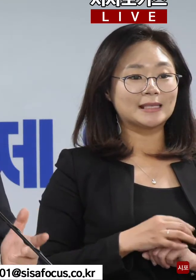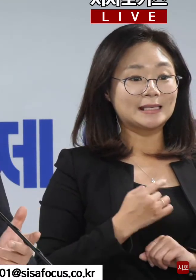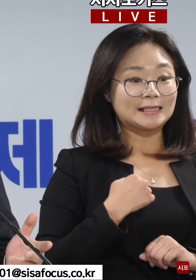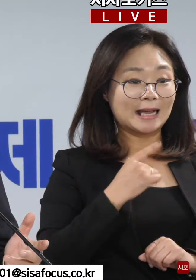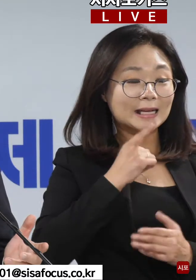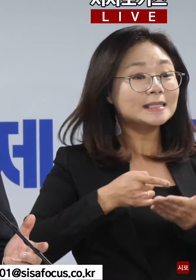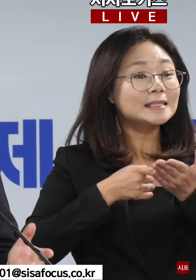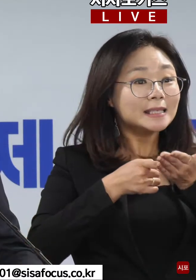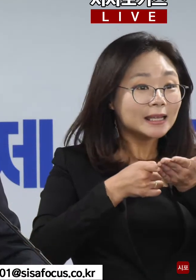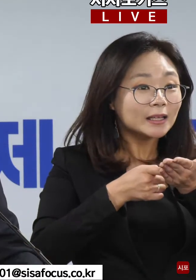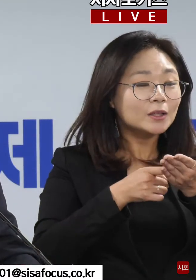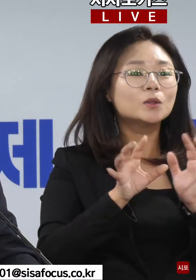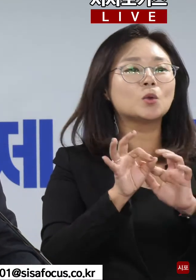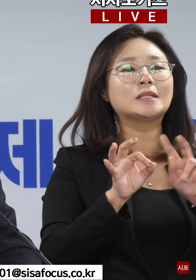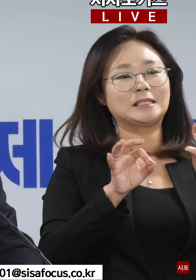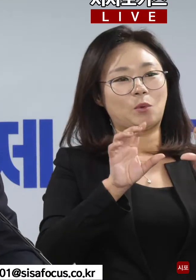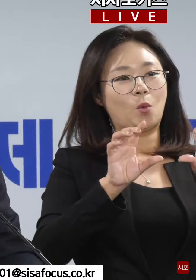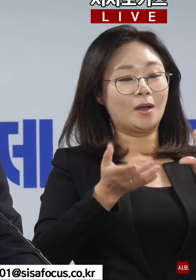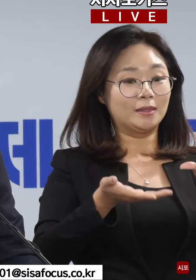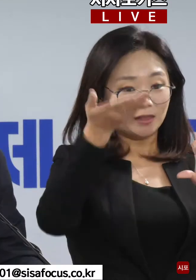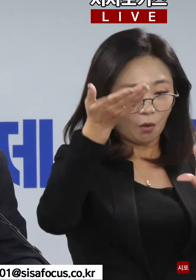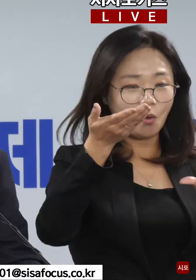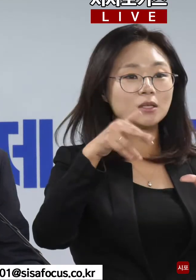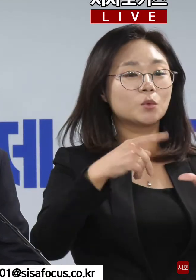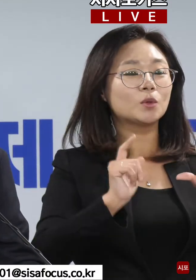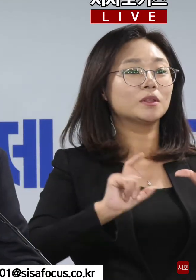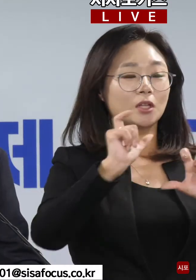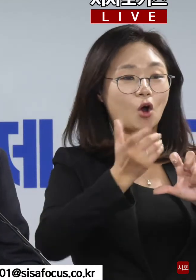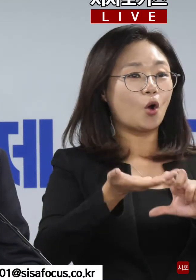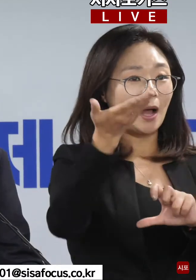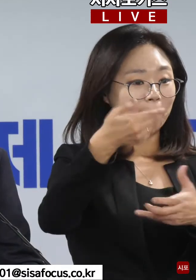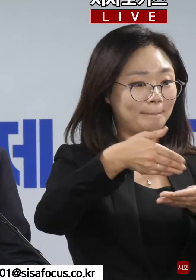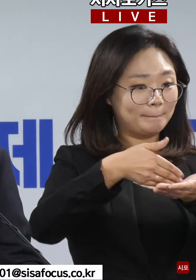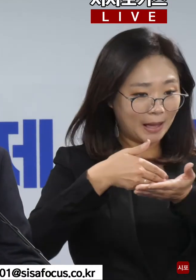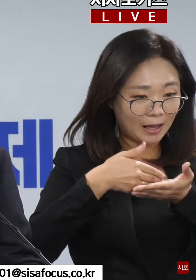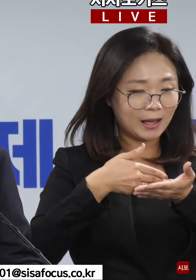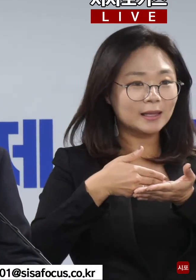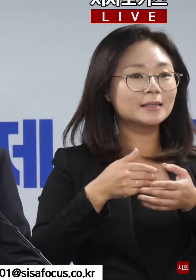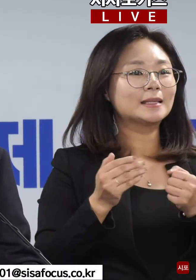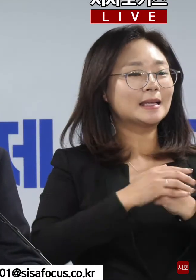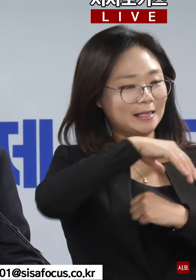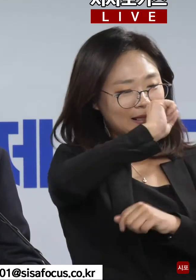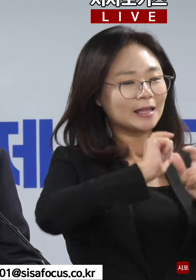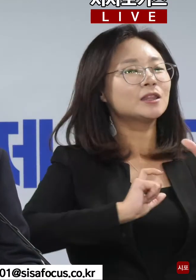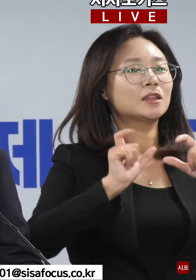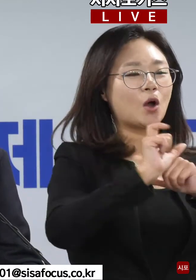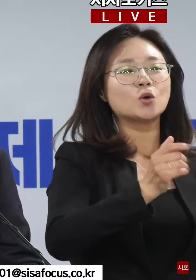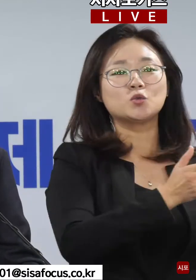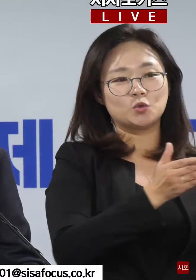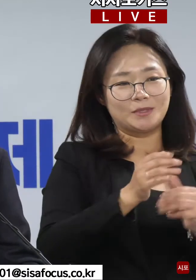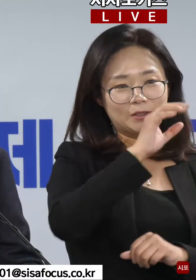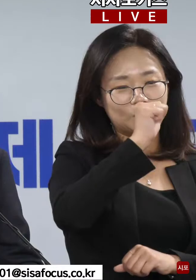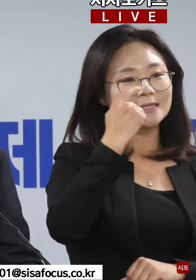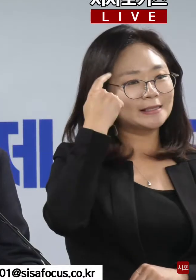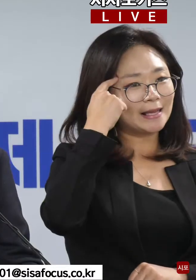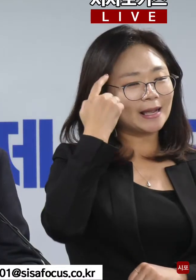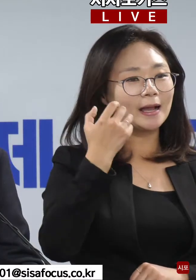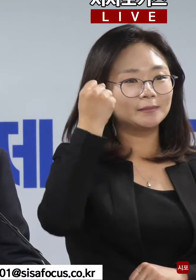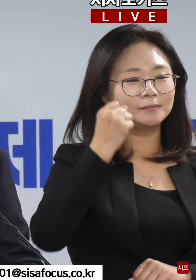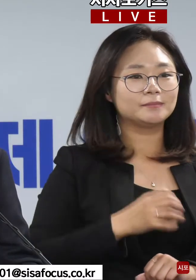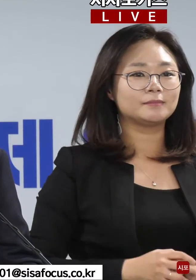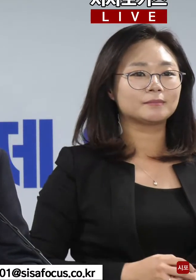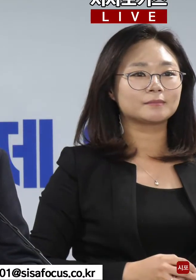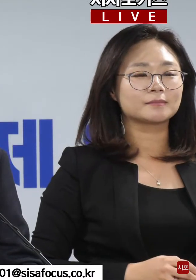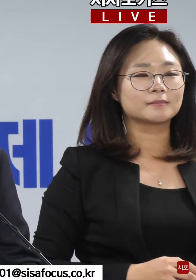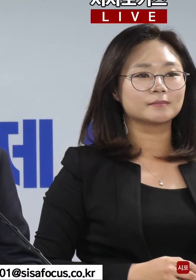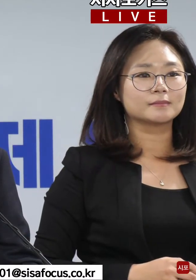제가 제시했던 금액은 훨씬 넘어서는 규모로 좀 추경을 준비하는 게 좋겠다는 생각이 듭니다.